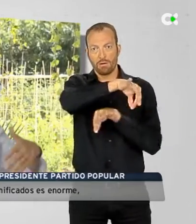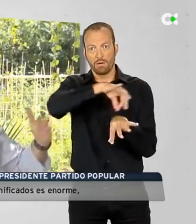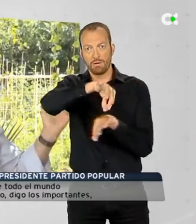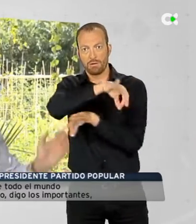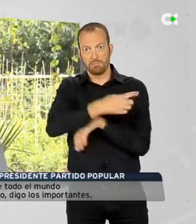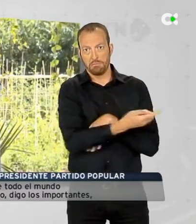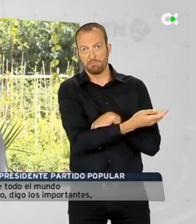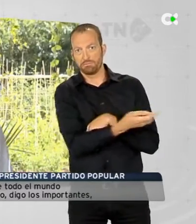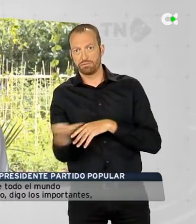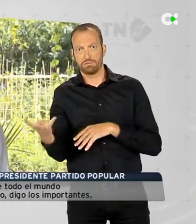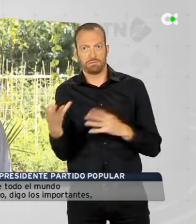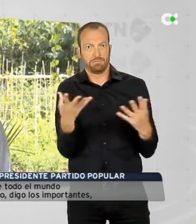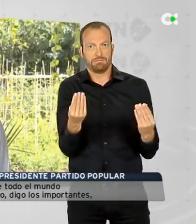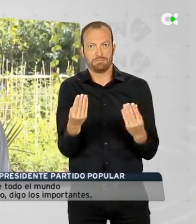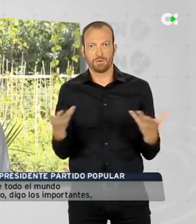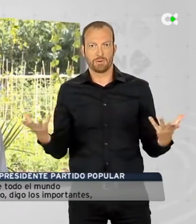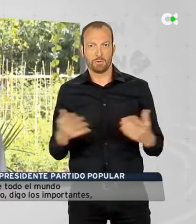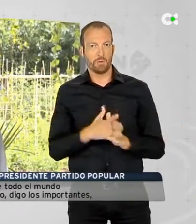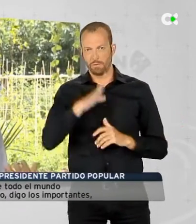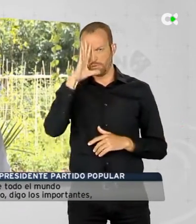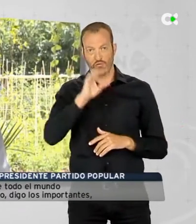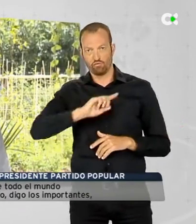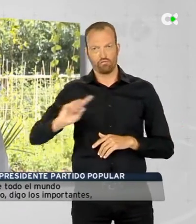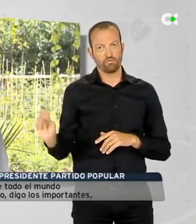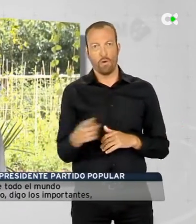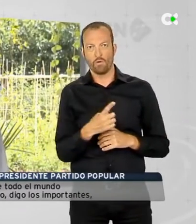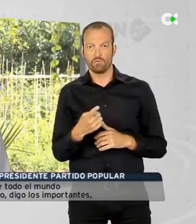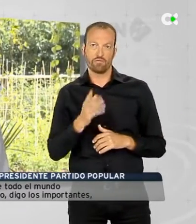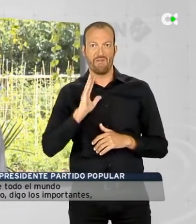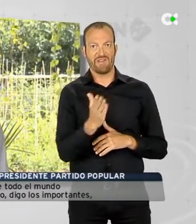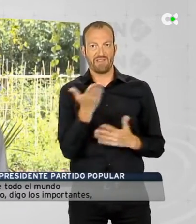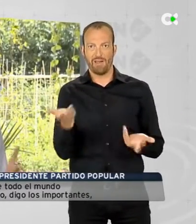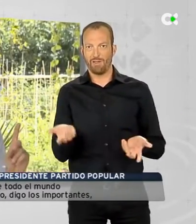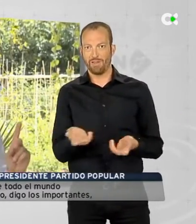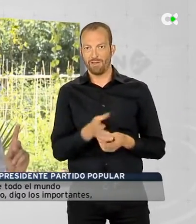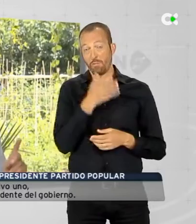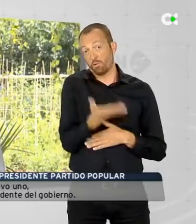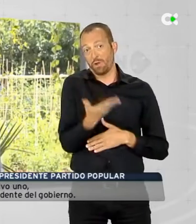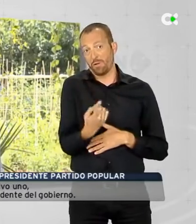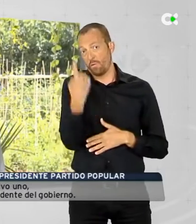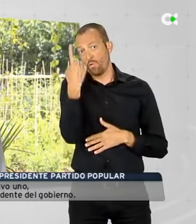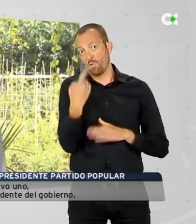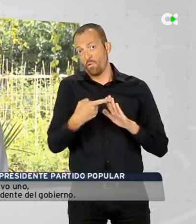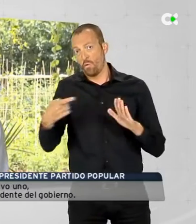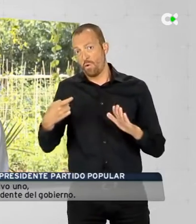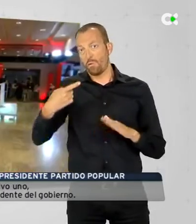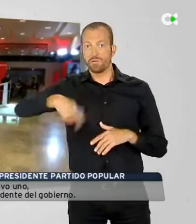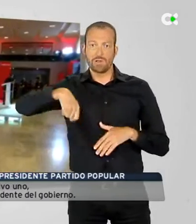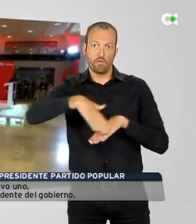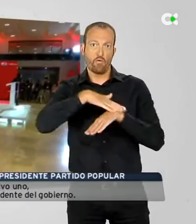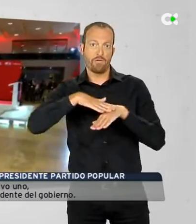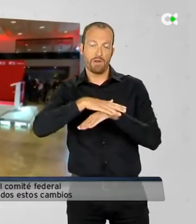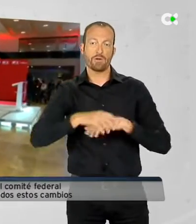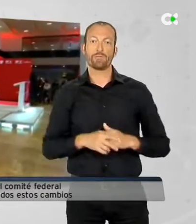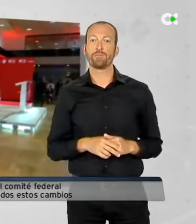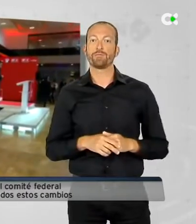Yo creo que todo el mundo ha sido damnificado, digo los importantes, salvo uno, que es el presidente del gobierno. El